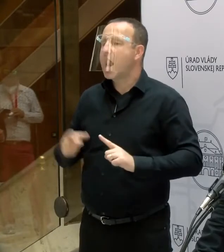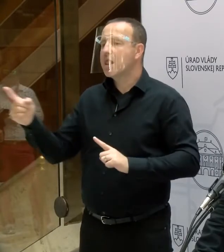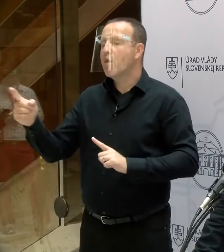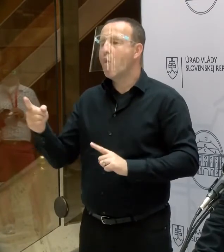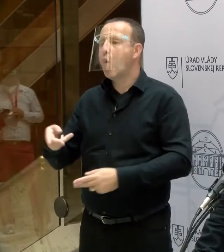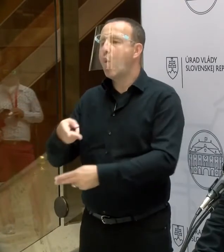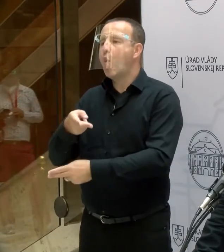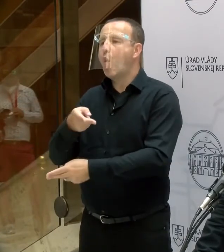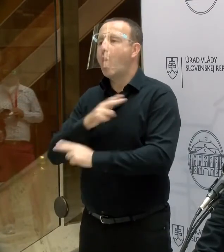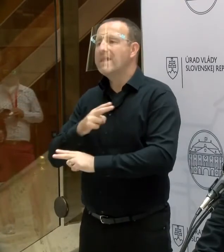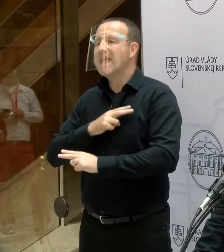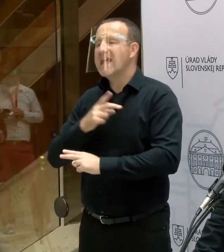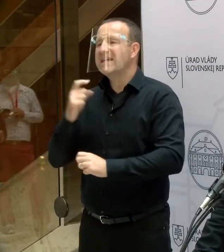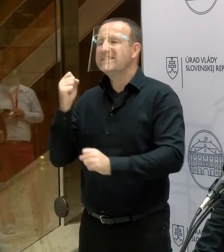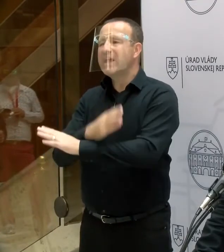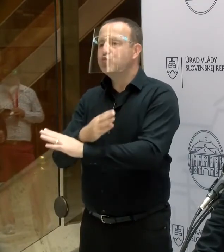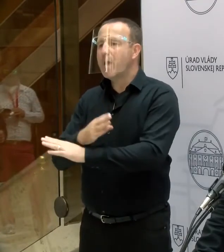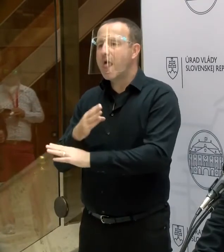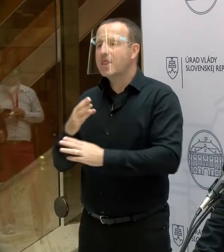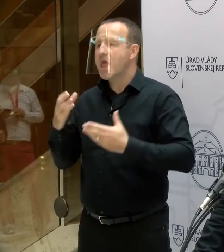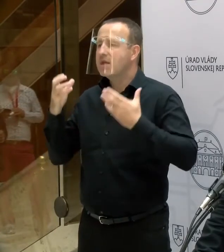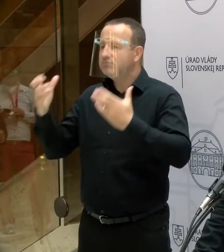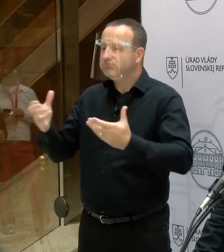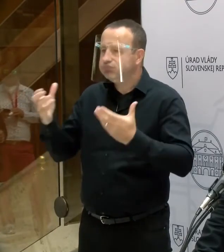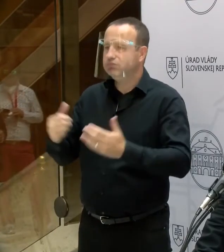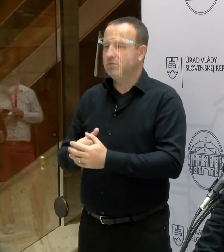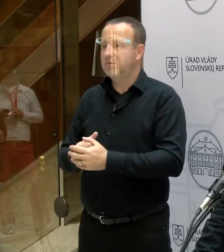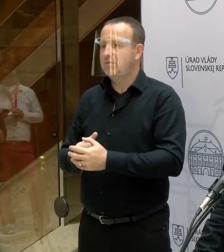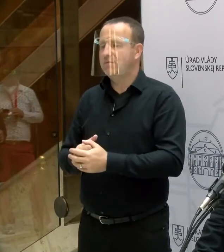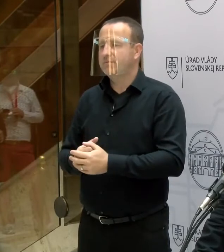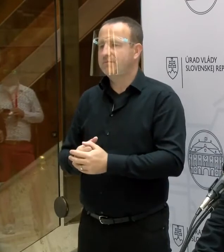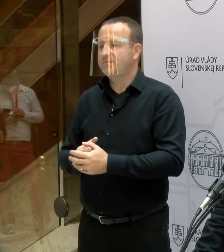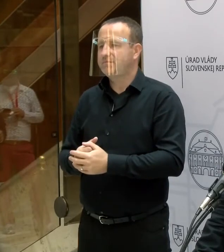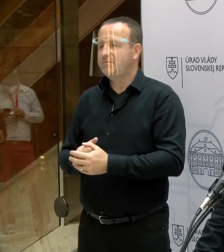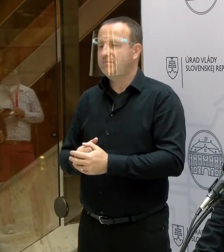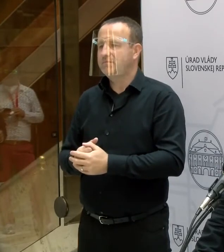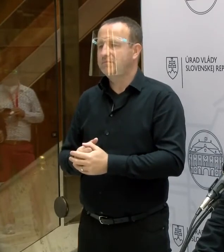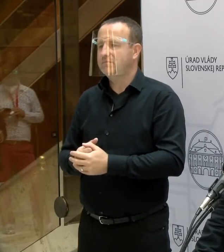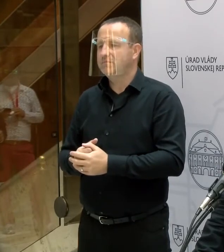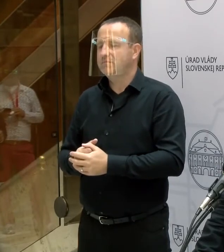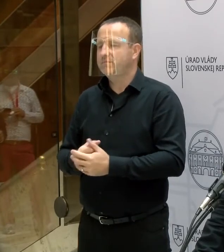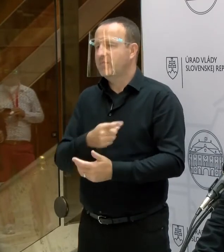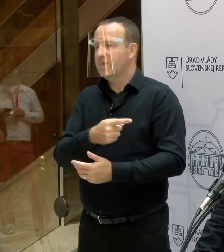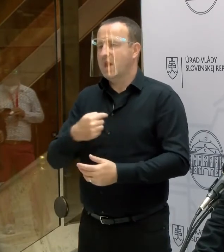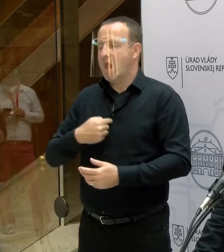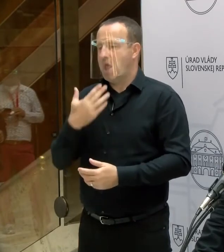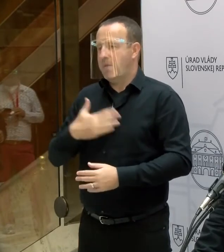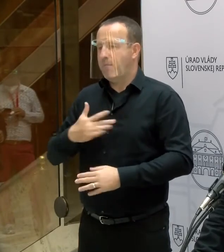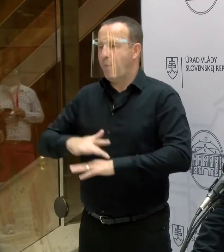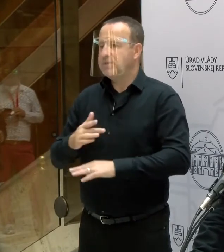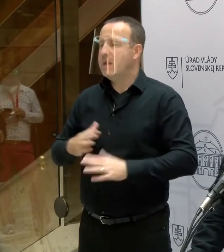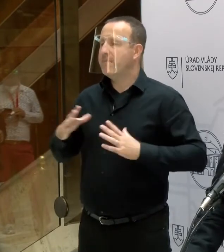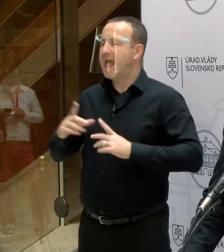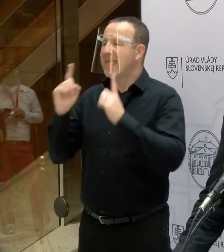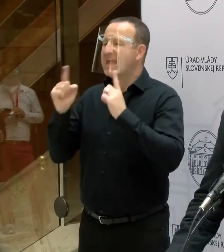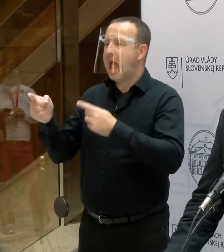sexuálneho zneužívania, pokiaľ všetci poprední činitelia sa zastávajú takéhoto človeka? Ešte raz, no ja nemám pocit, že sa o niekto zastáva. Práve